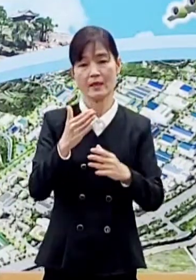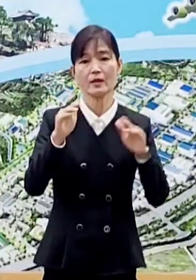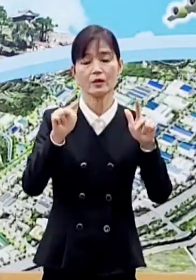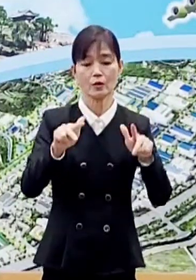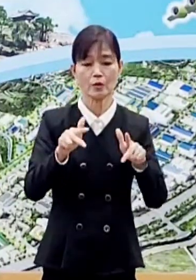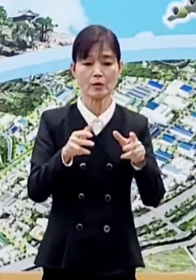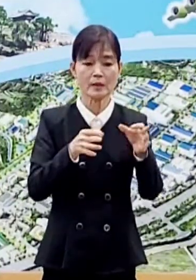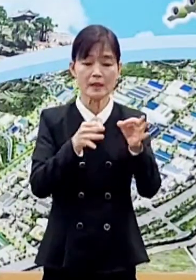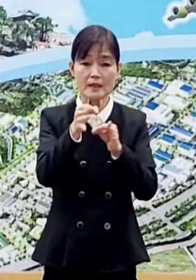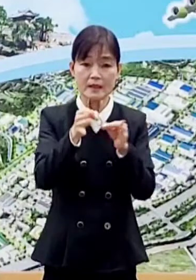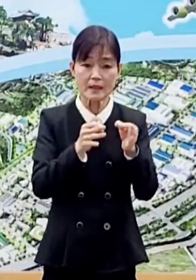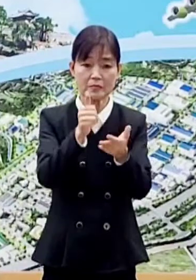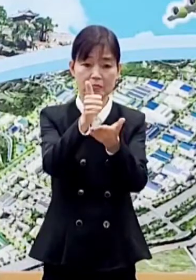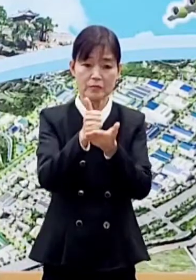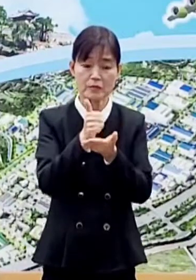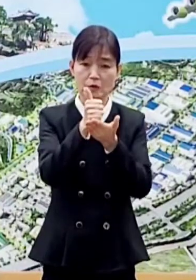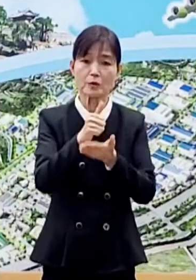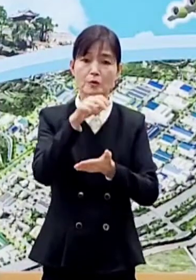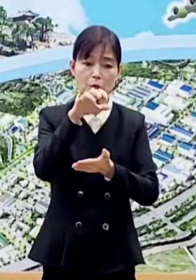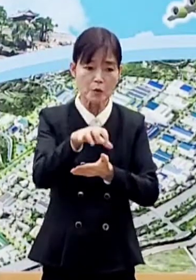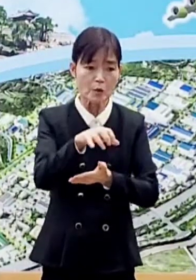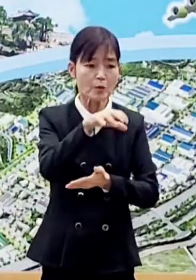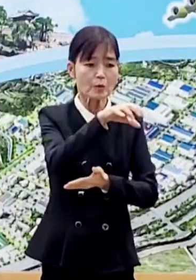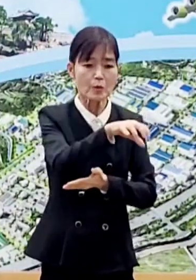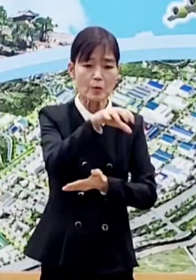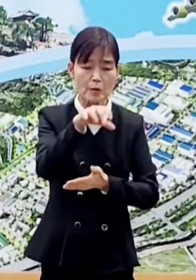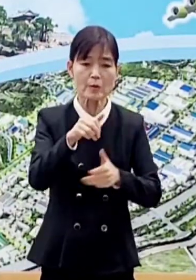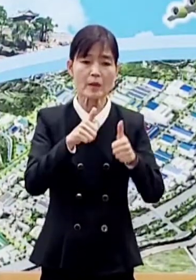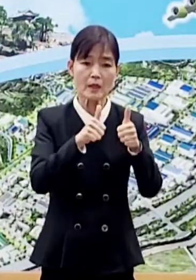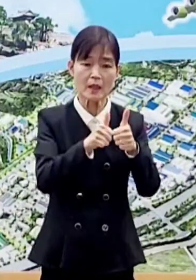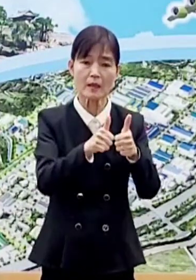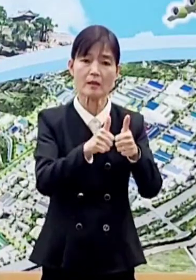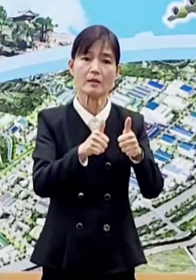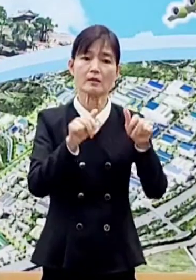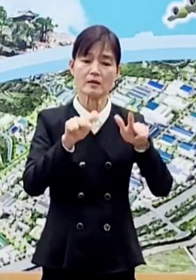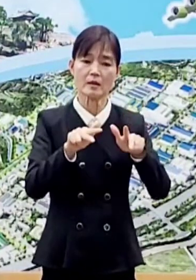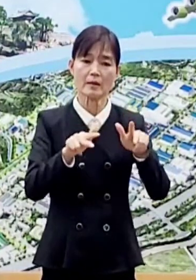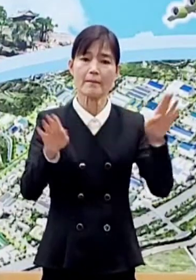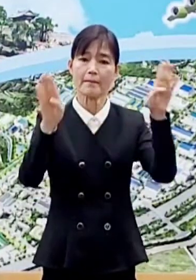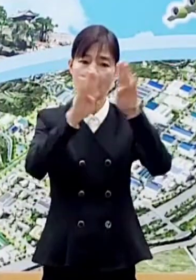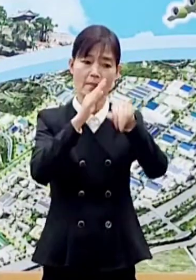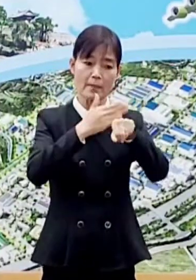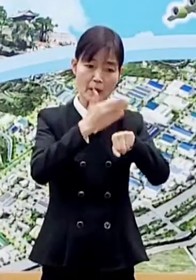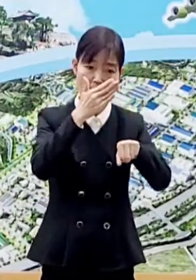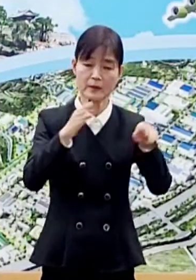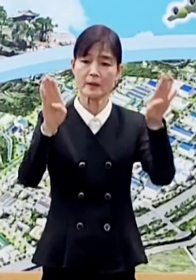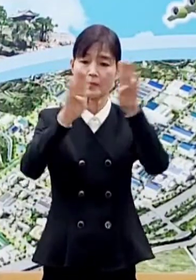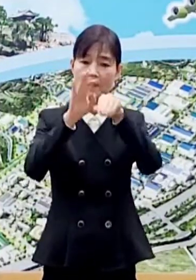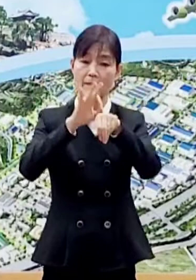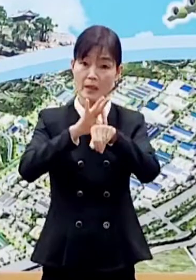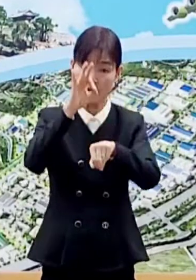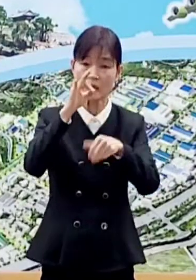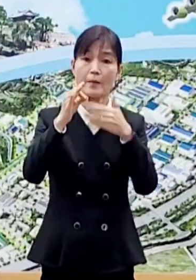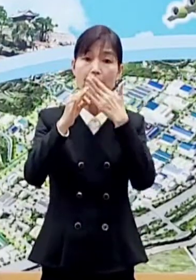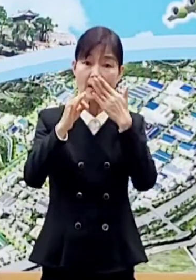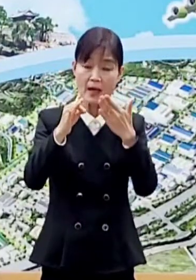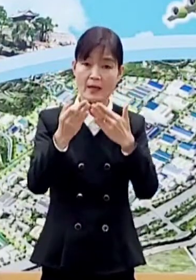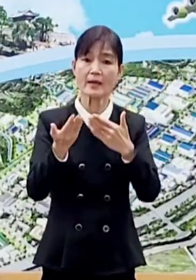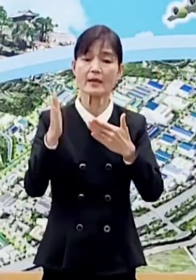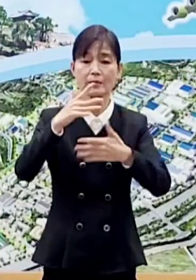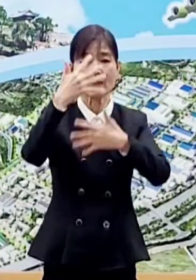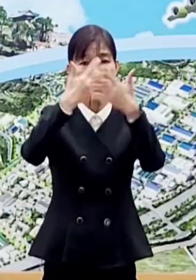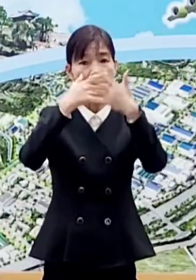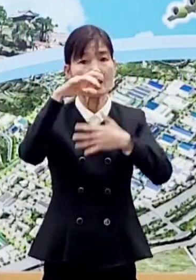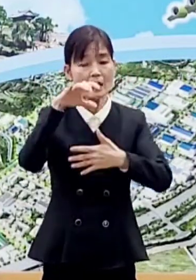다중이용시설 운영시간도 변동이 없이 시설에 따라 21시 또는 22시까지로 제한되나 영화관,